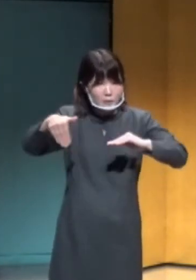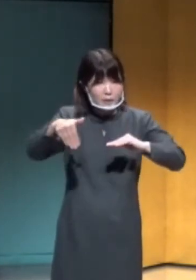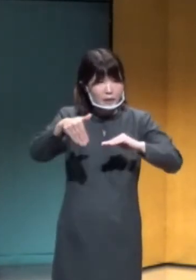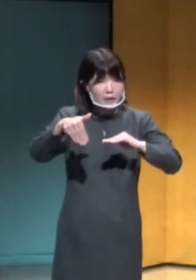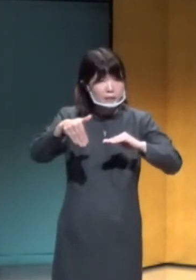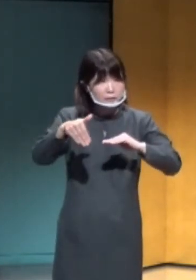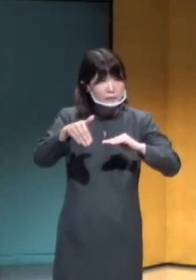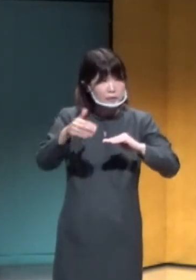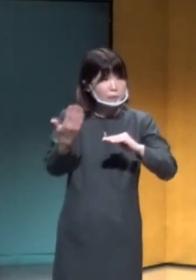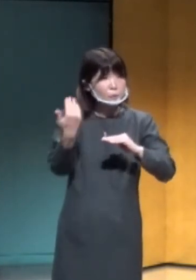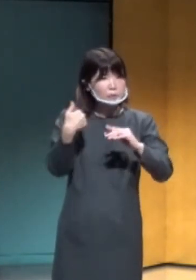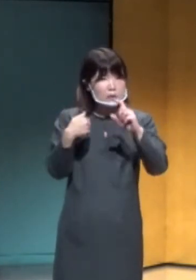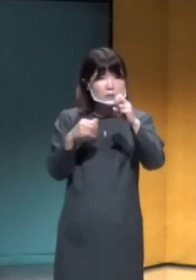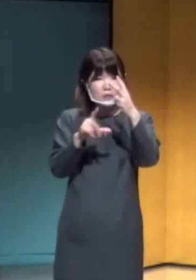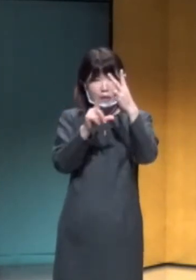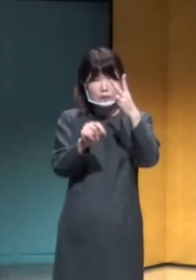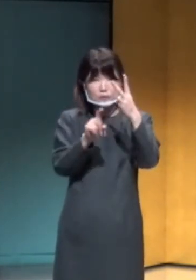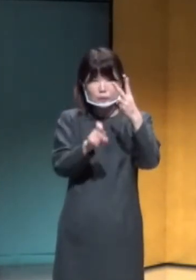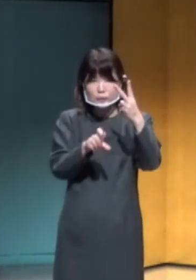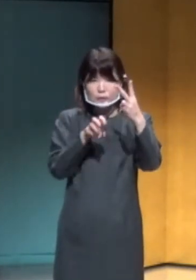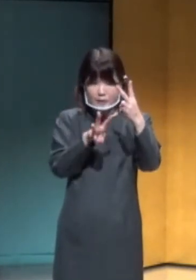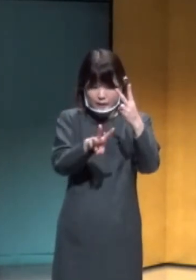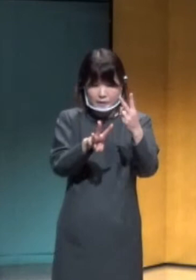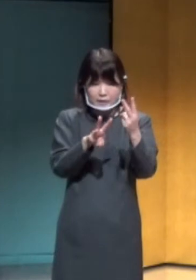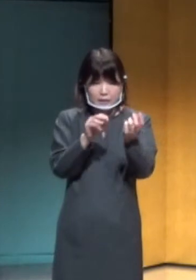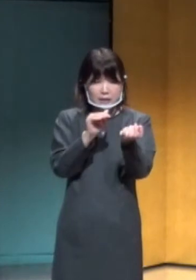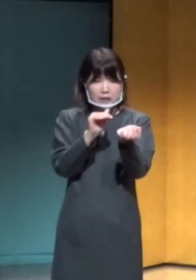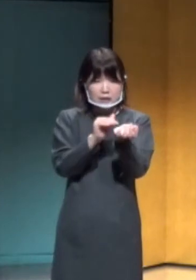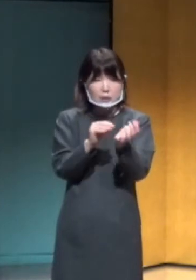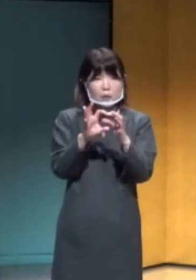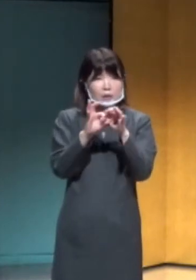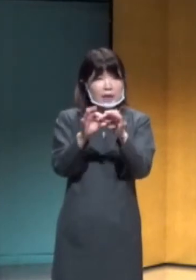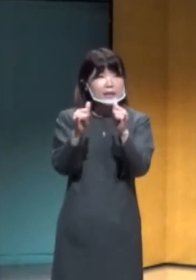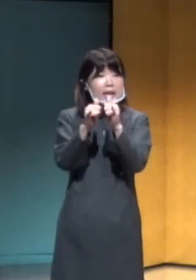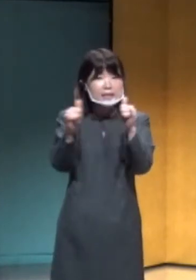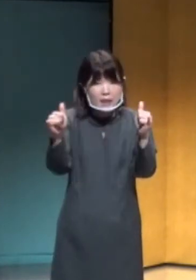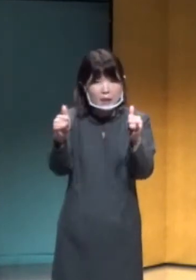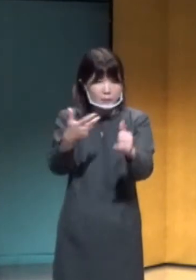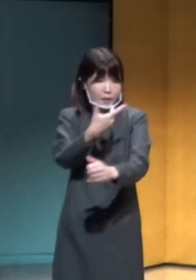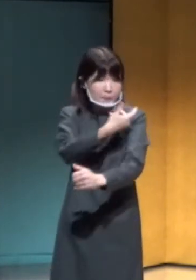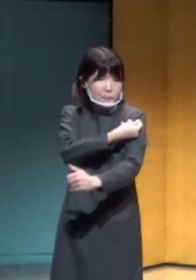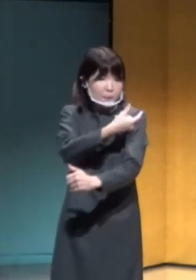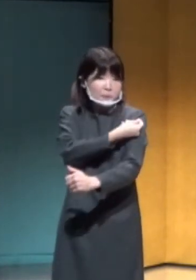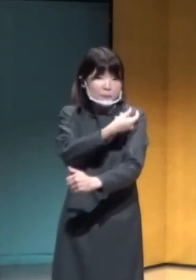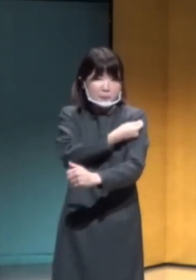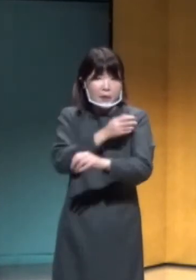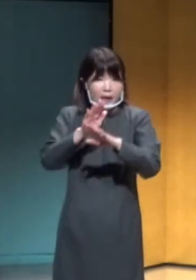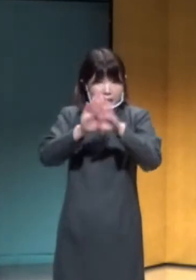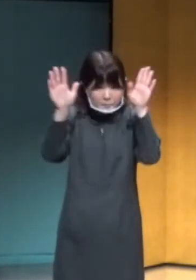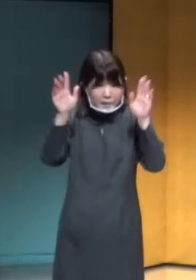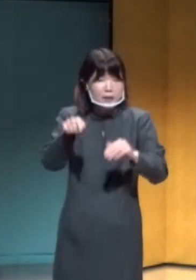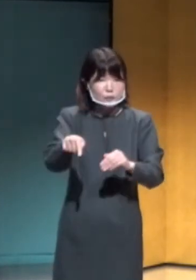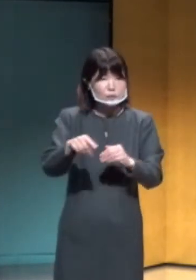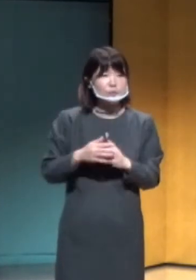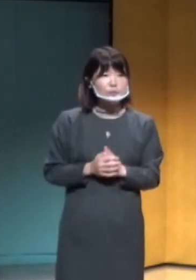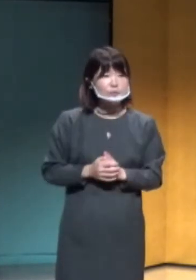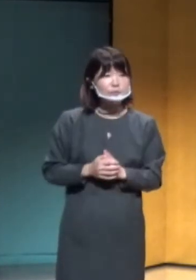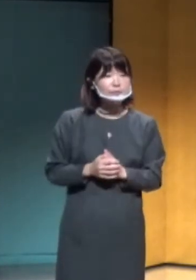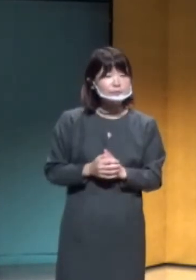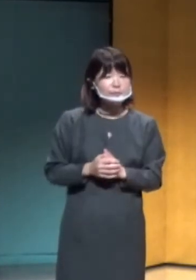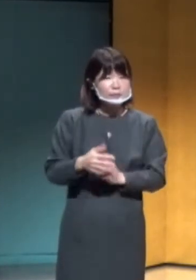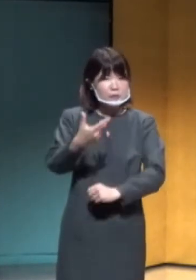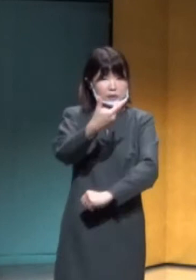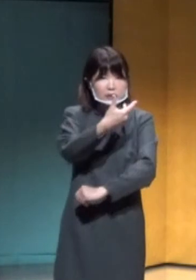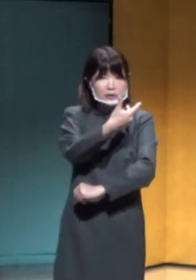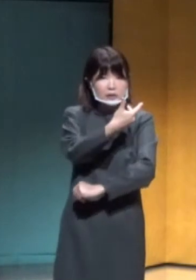13日より医療関係者の皆様に接種が始まってございます。ご案内の通り、接